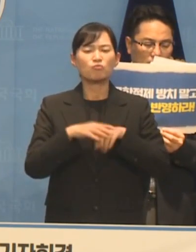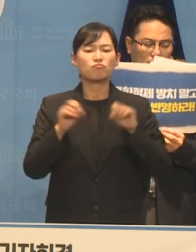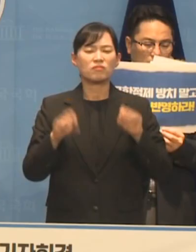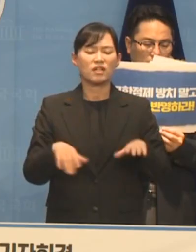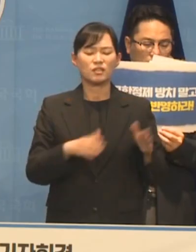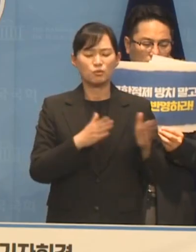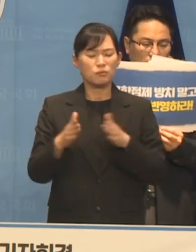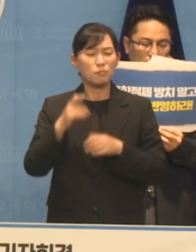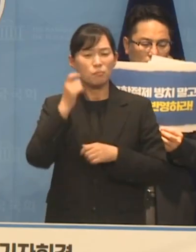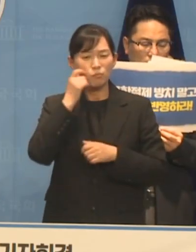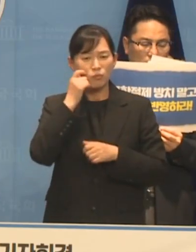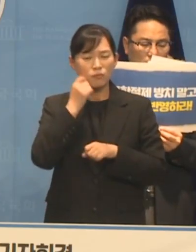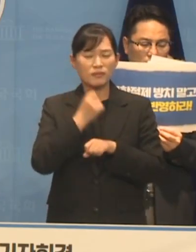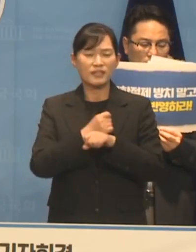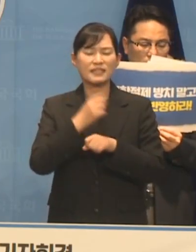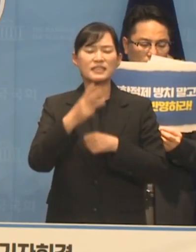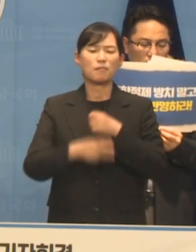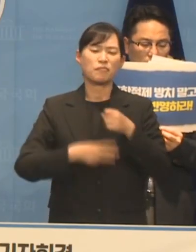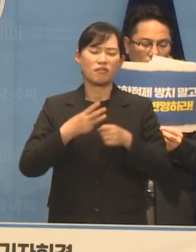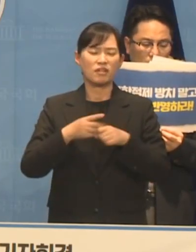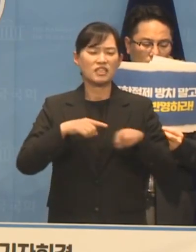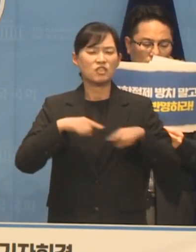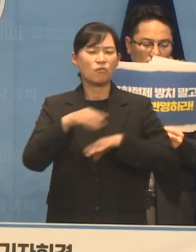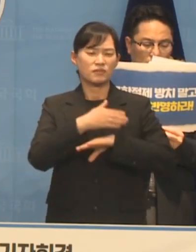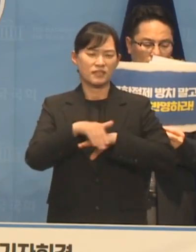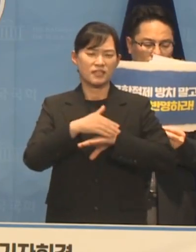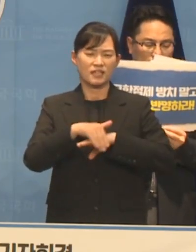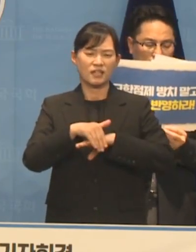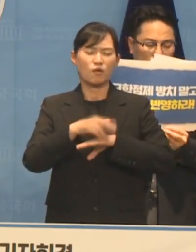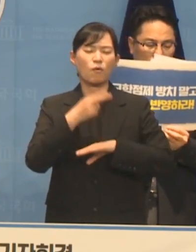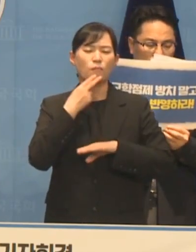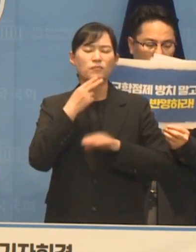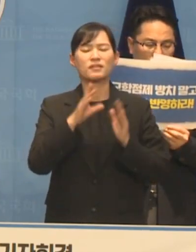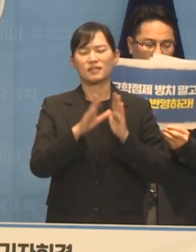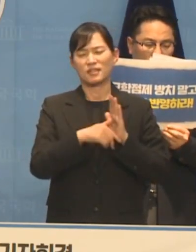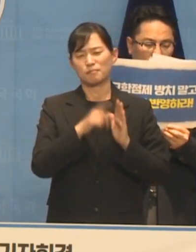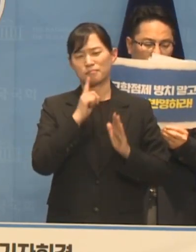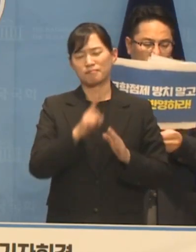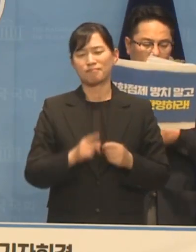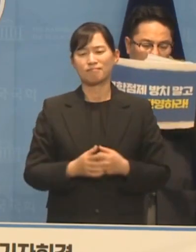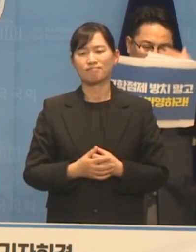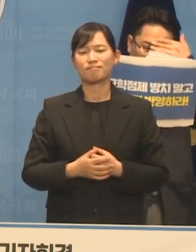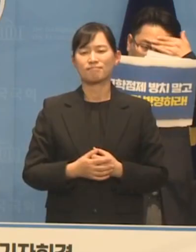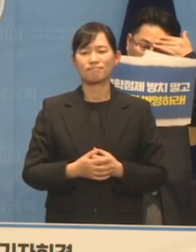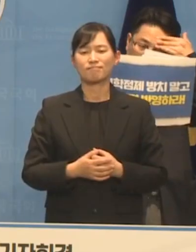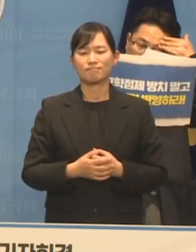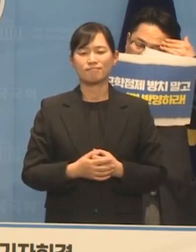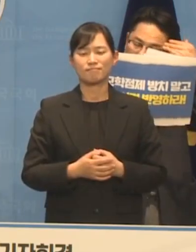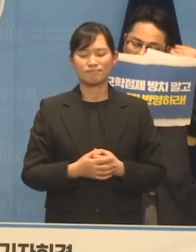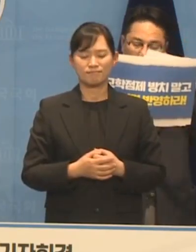준비하지 못한 시행이 빚어낸 정책의 공백기라고 규정합니다.